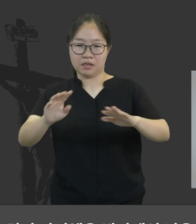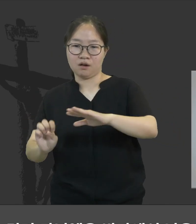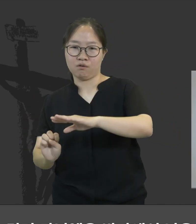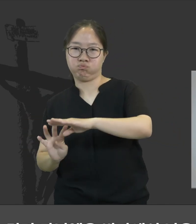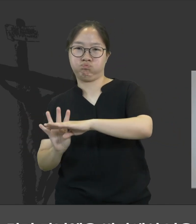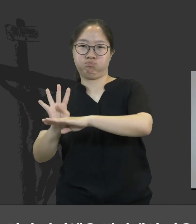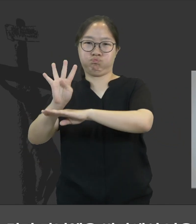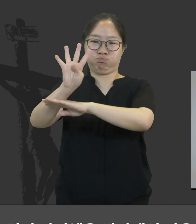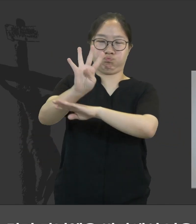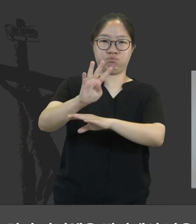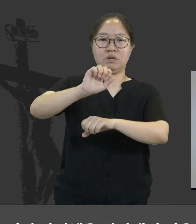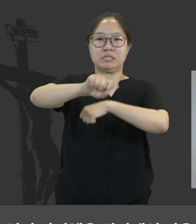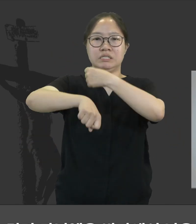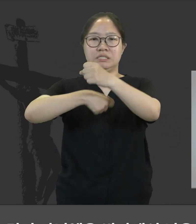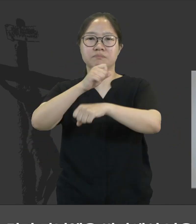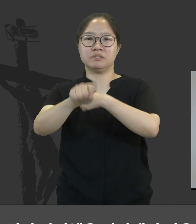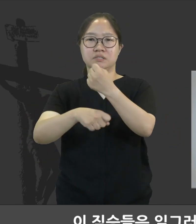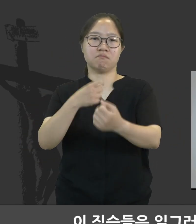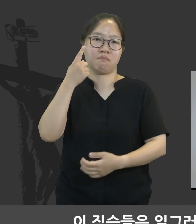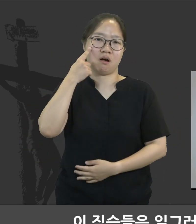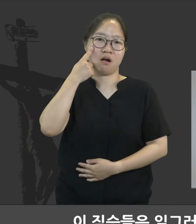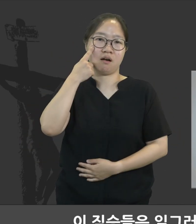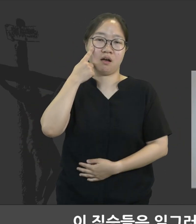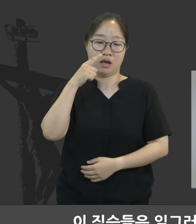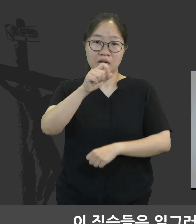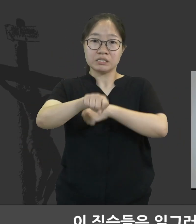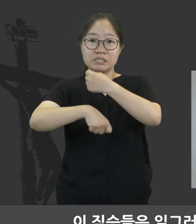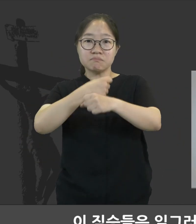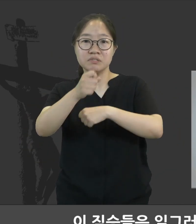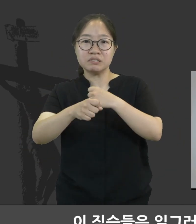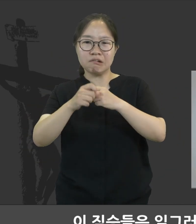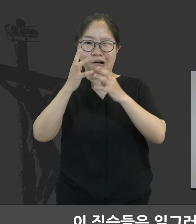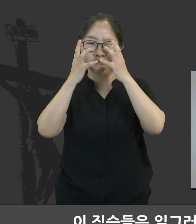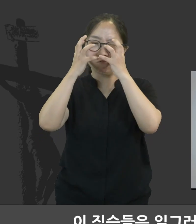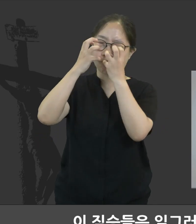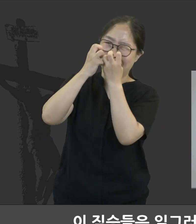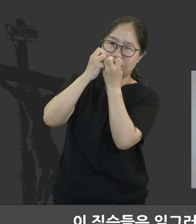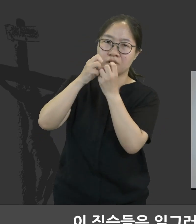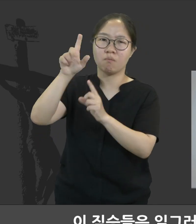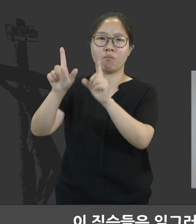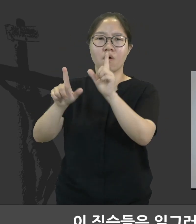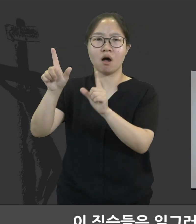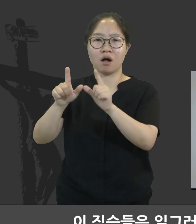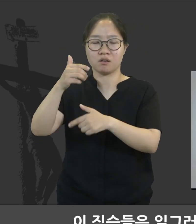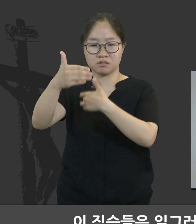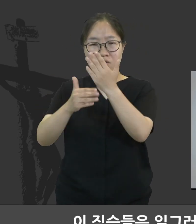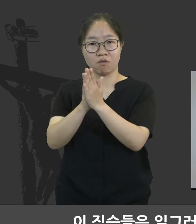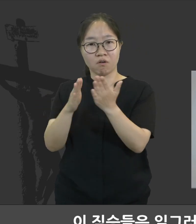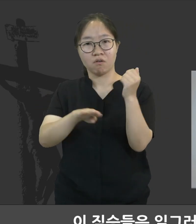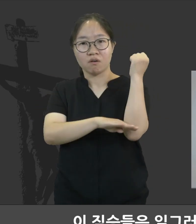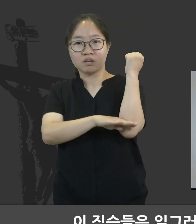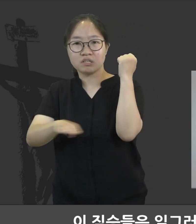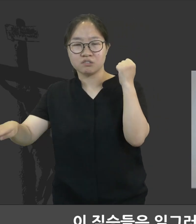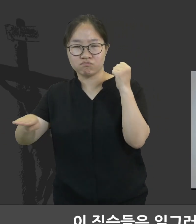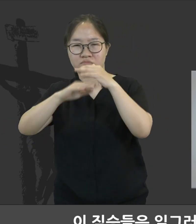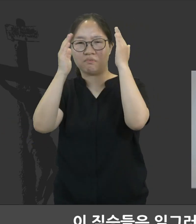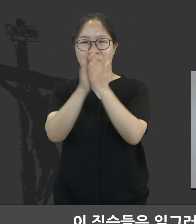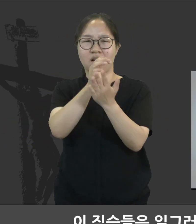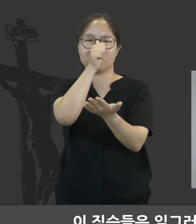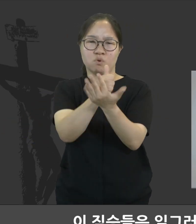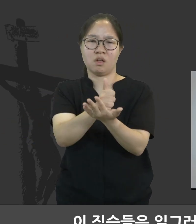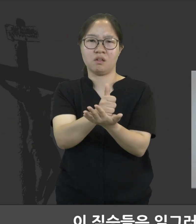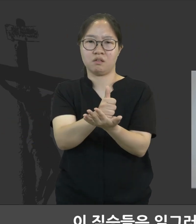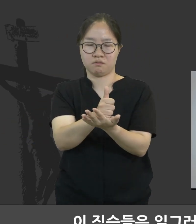환상을 봅니다. 이 짐승들은 일그러진 피조물들로 성경적인 기준으로 볼 때 다 부정한